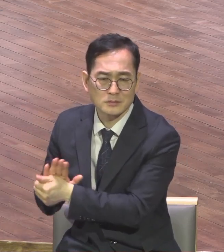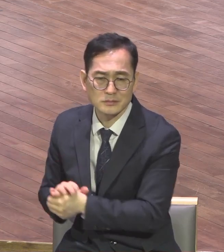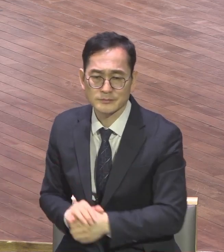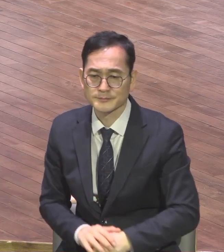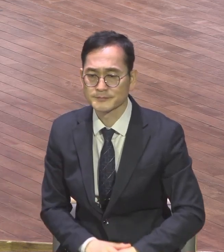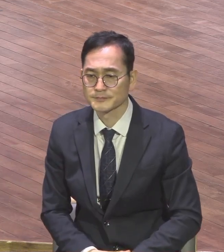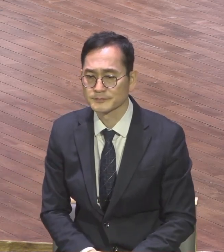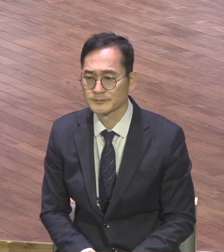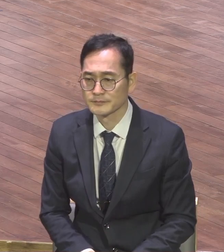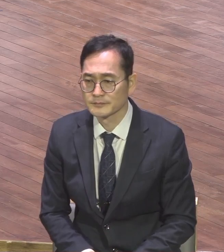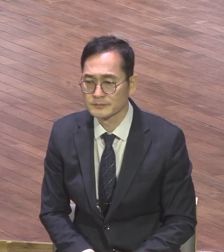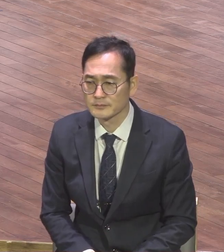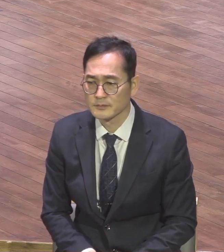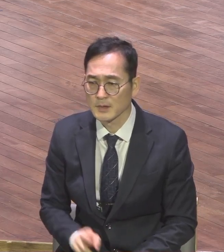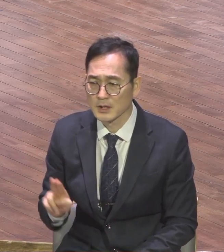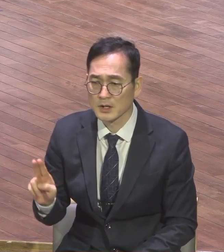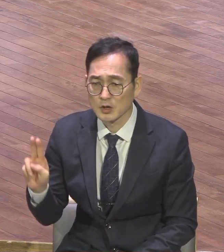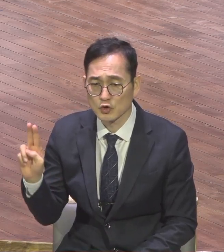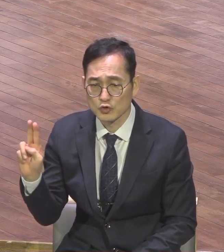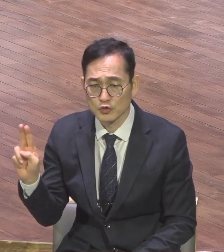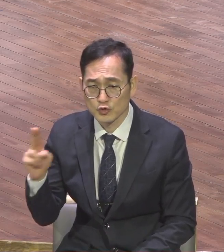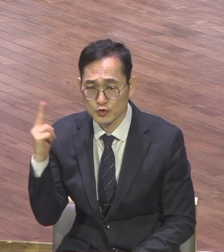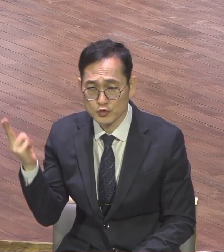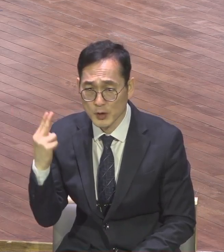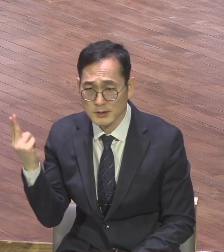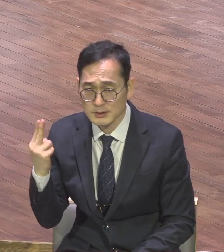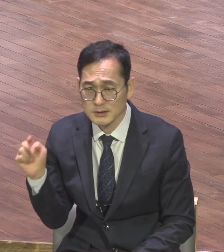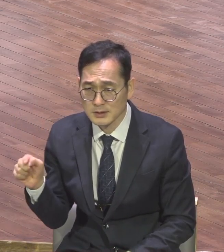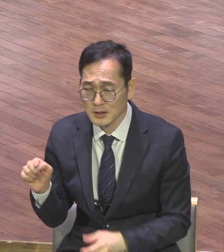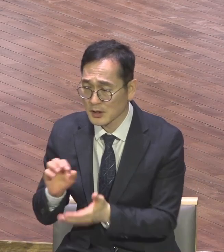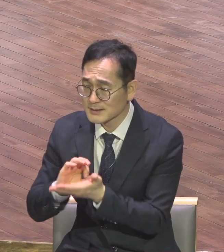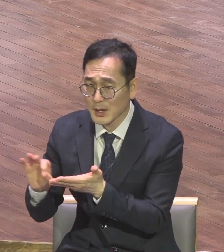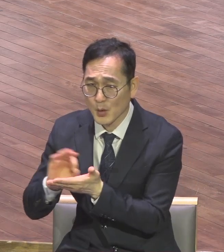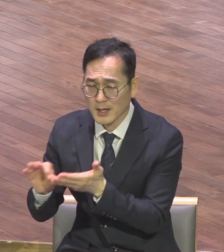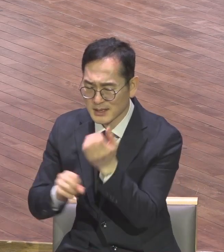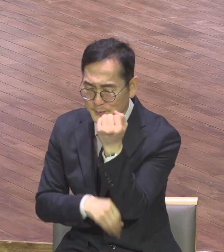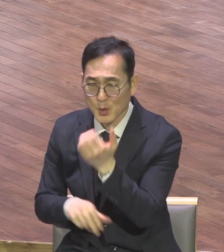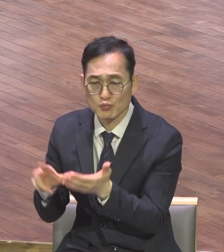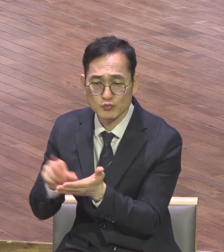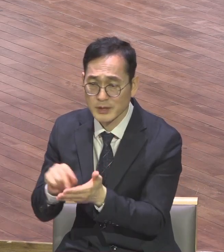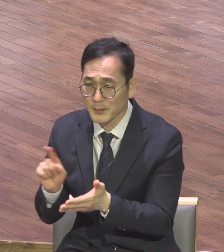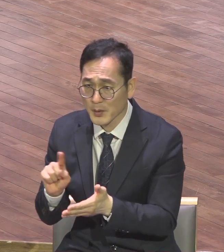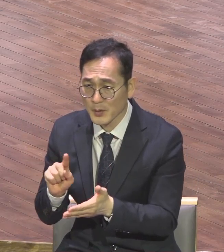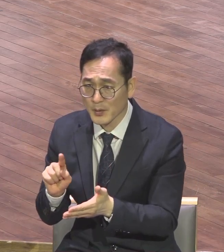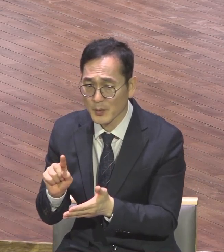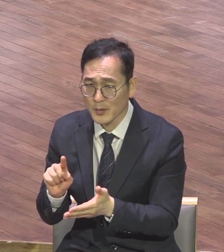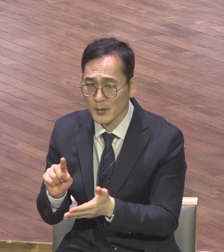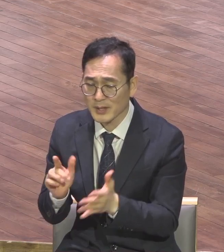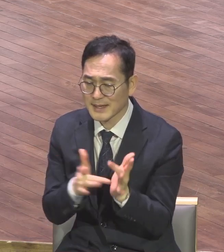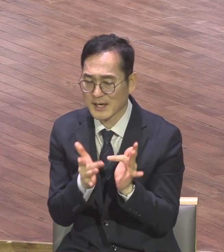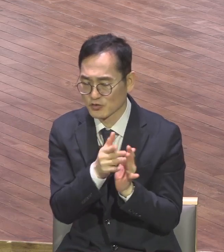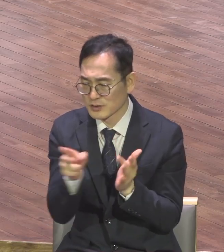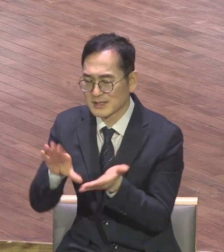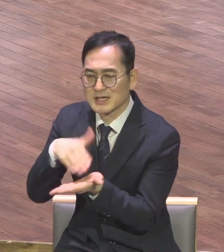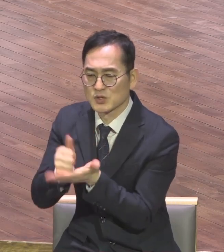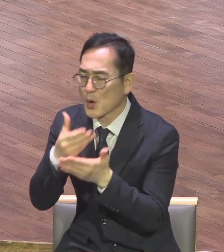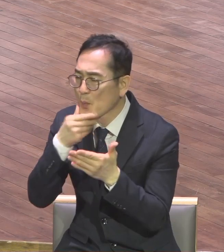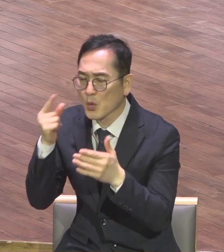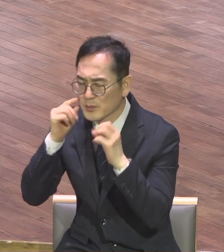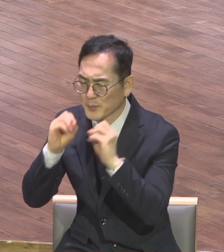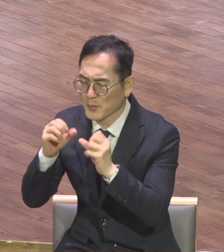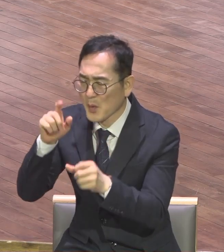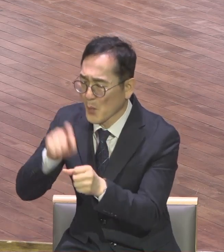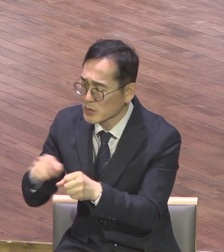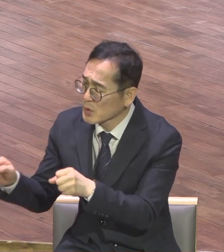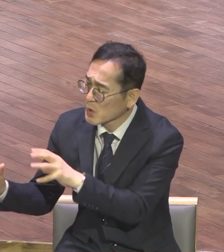자, 우리가 은혜월드 사역을 하는 본질 이유가 뭐냐? 이 본질 이유가 뭐냐? 예수가 그리스도라는 사실을, 이 복음을